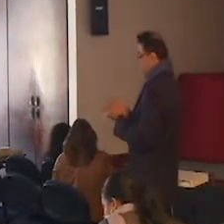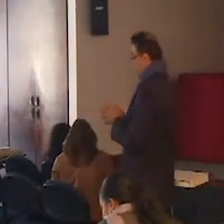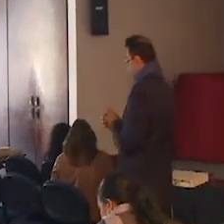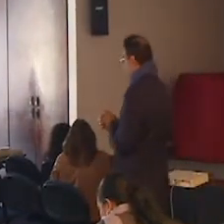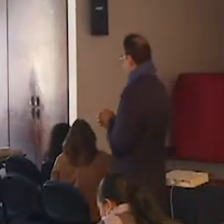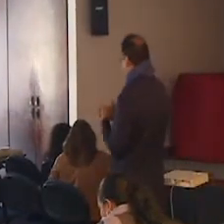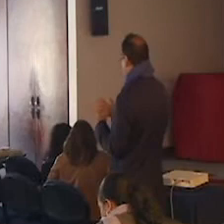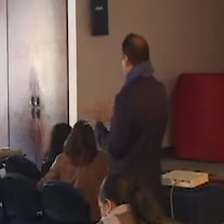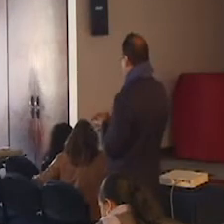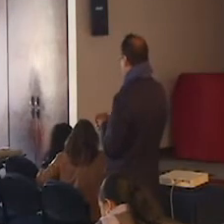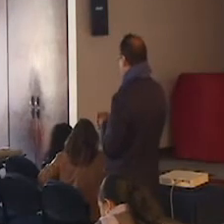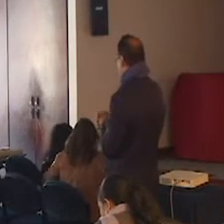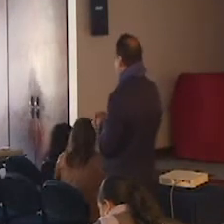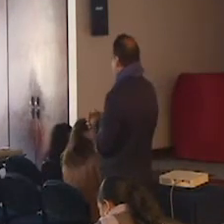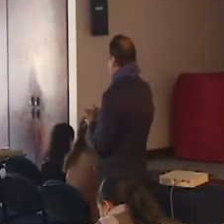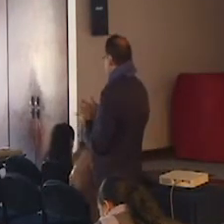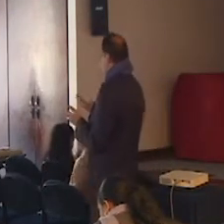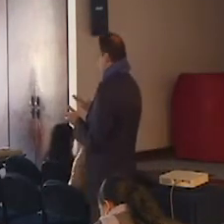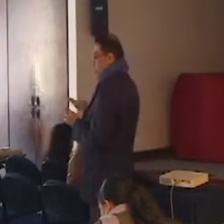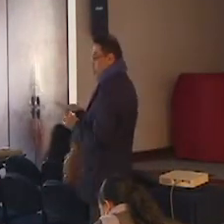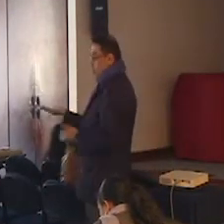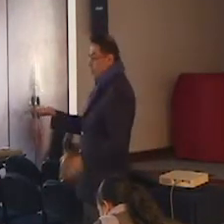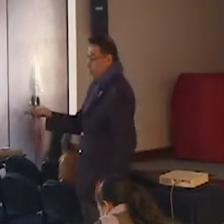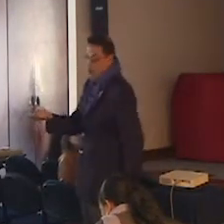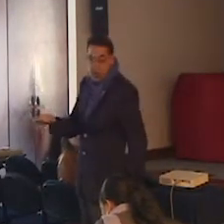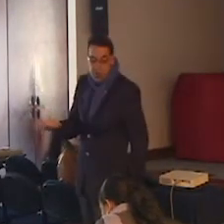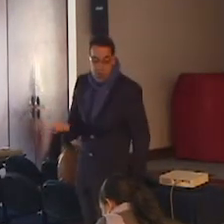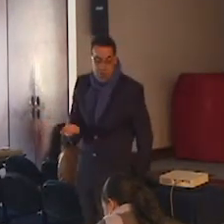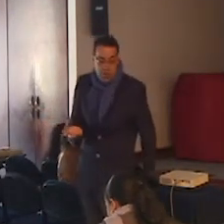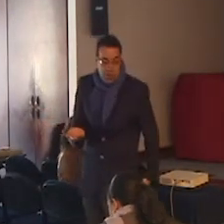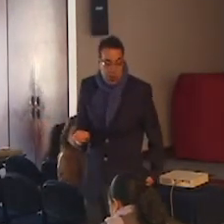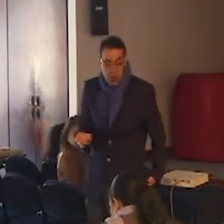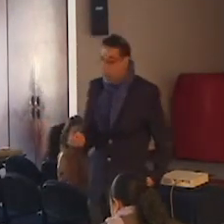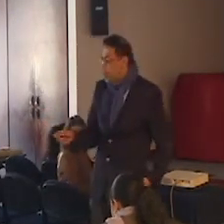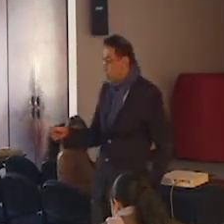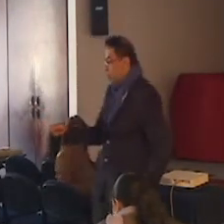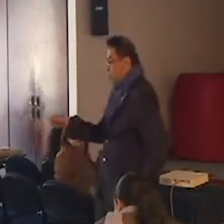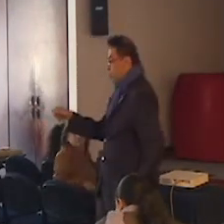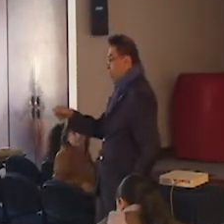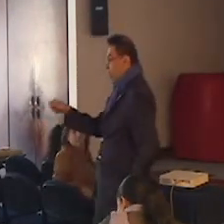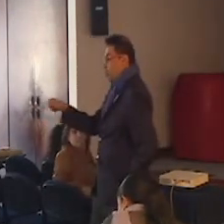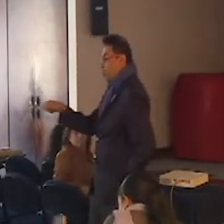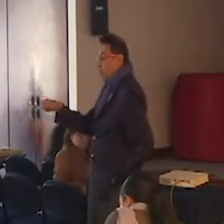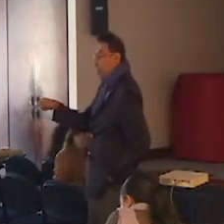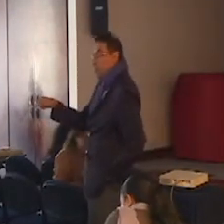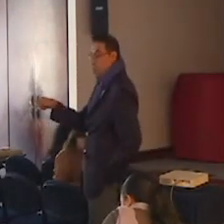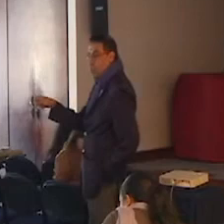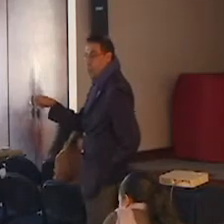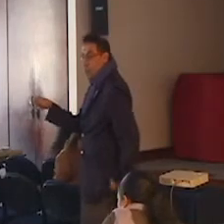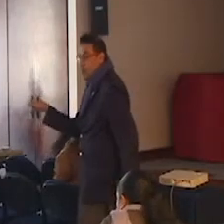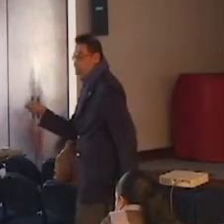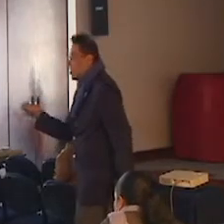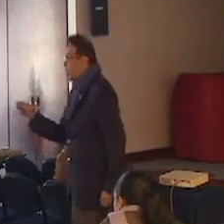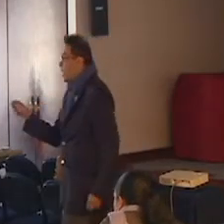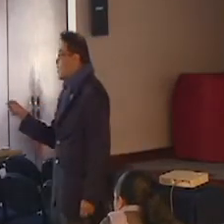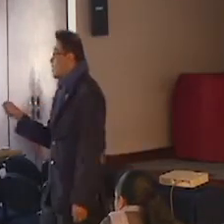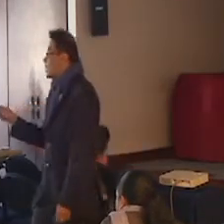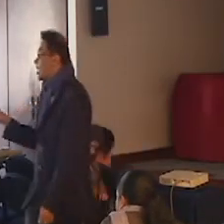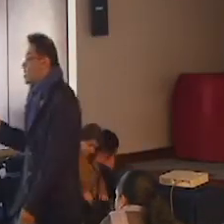tan importantes alrededor de temas que a todos nos tocan. Yo no sé si ya todos